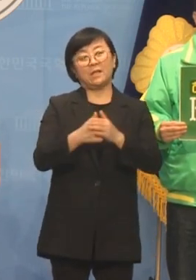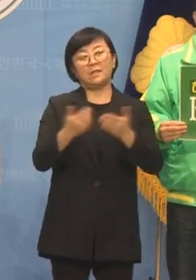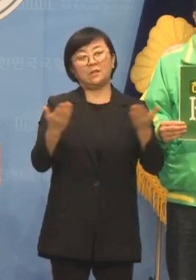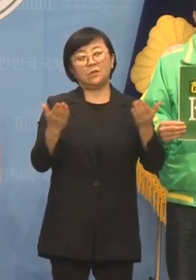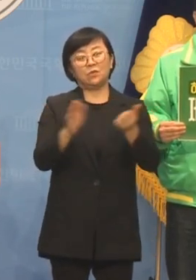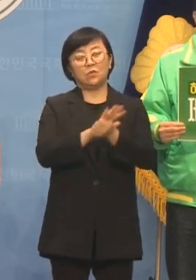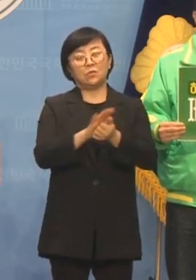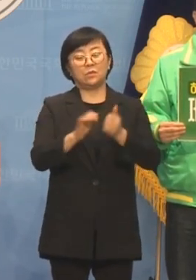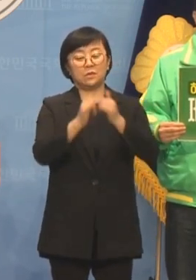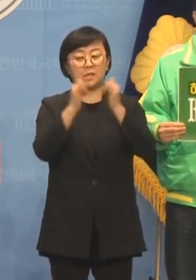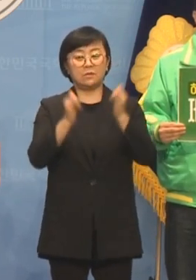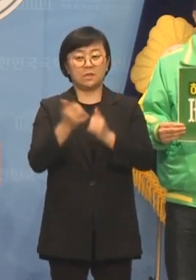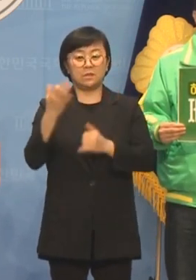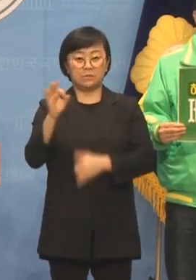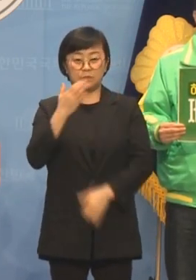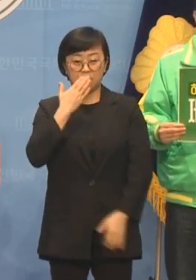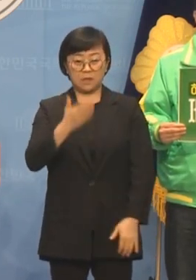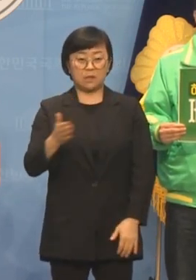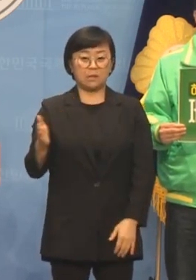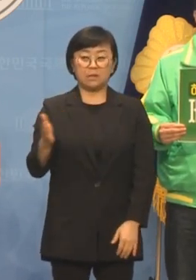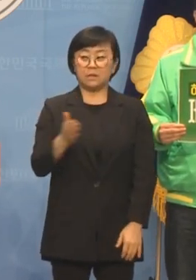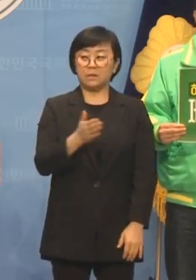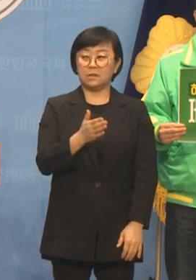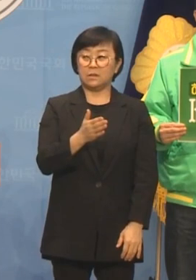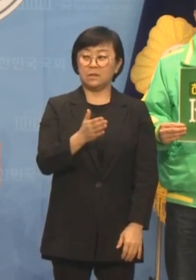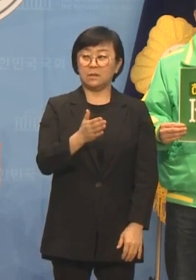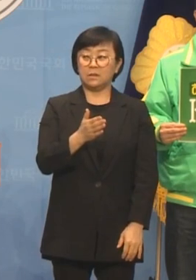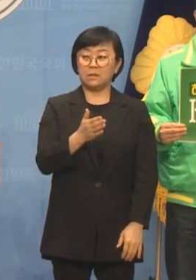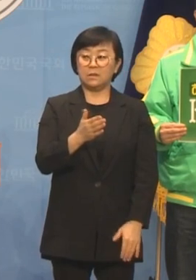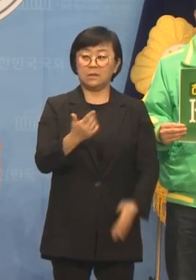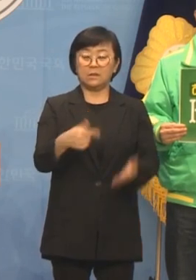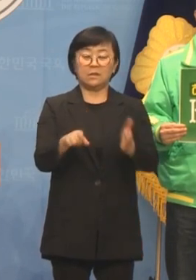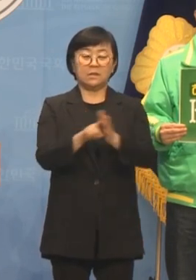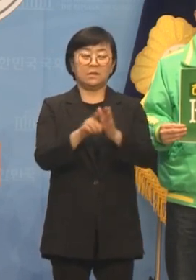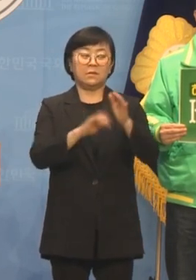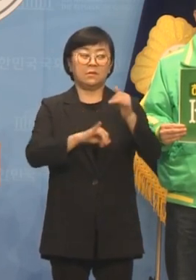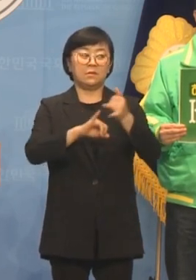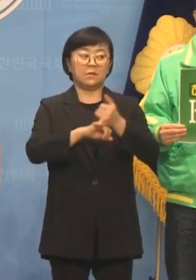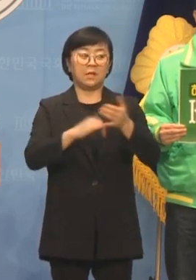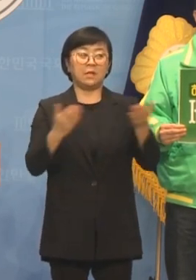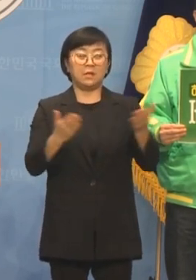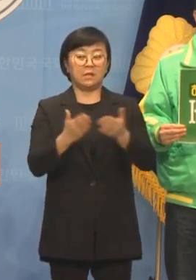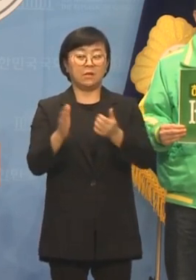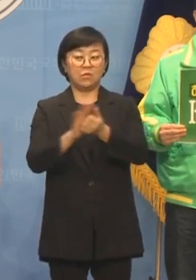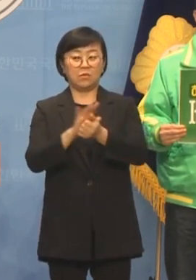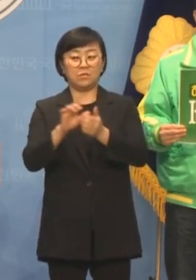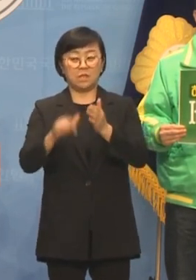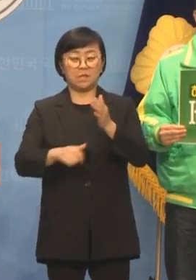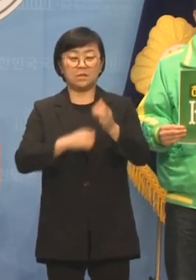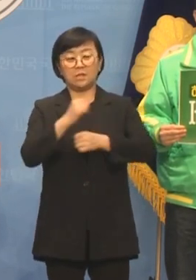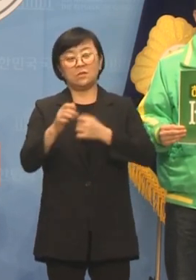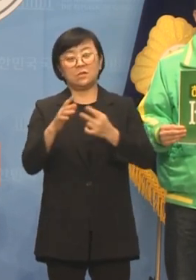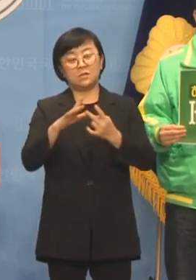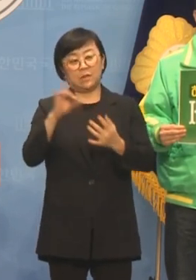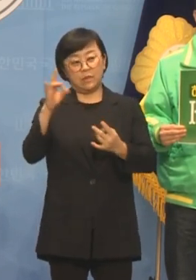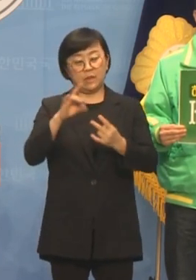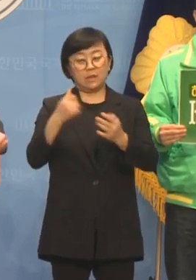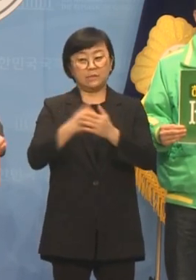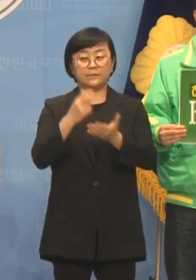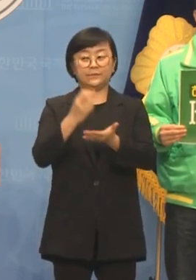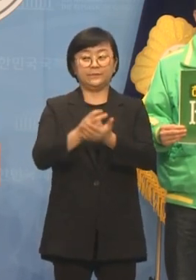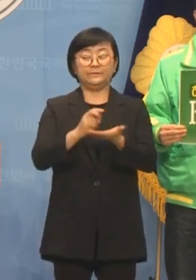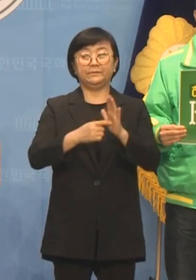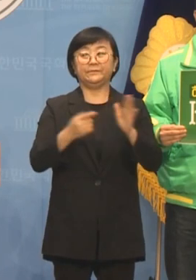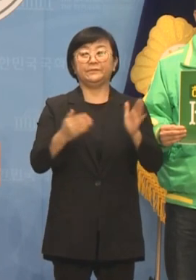시간을 사회적으로 인정하는 거부터 시작할 수밖에 없습니다이를 위한 공약이 바로 일과 돌봄 시간 자유 선택제도 이미